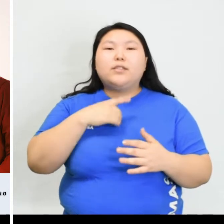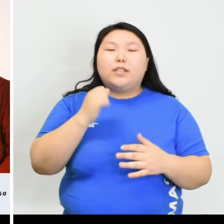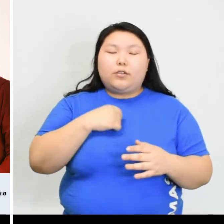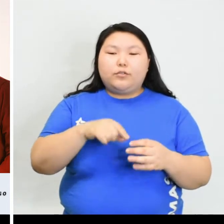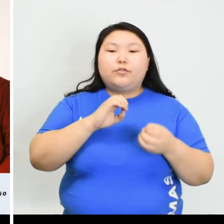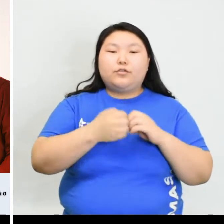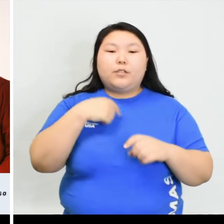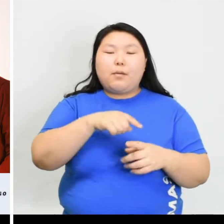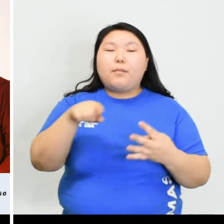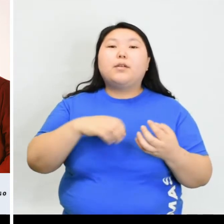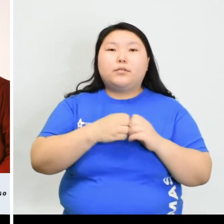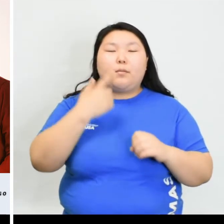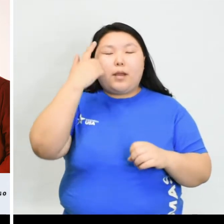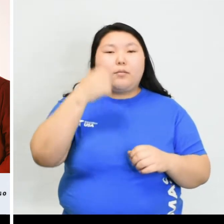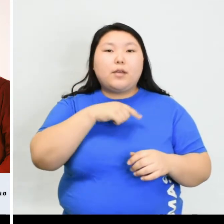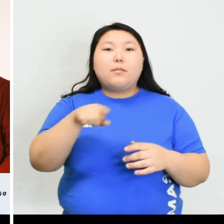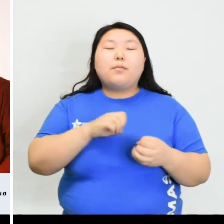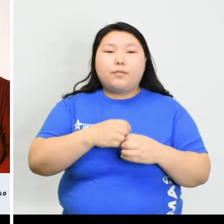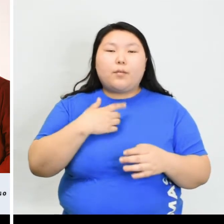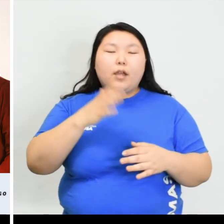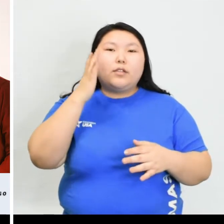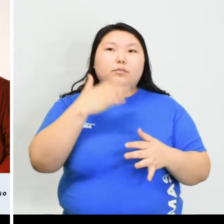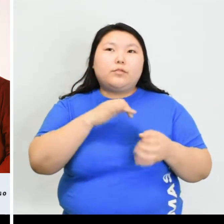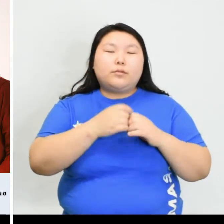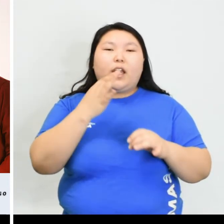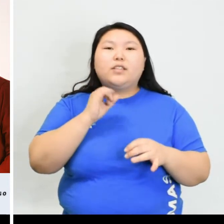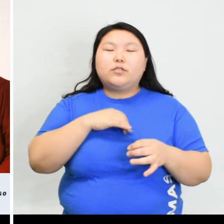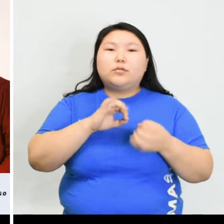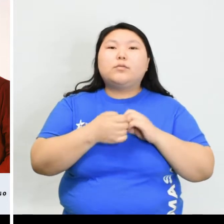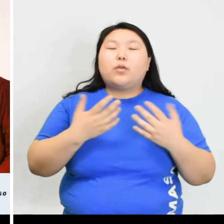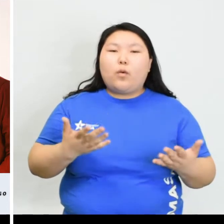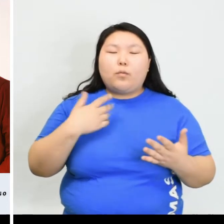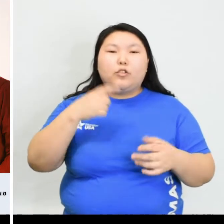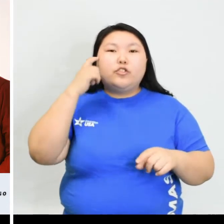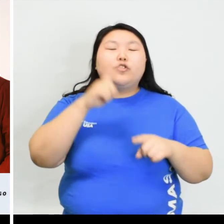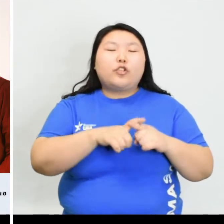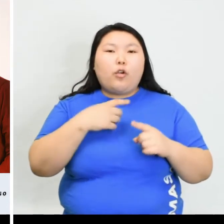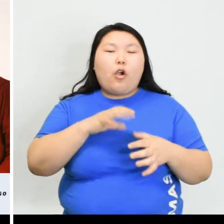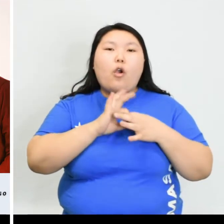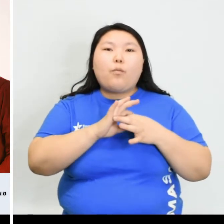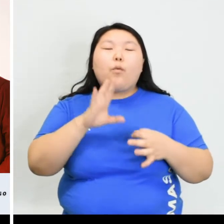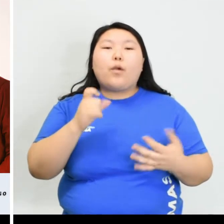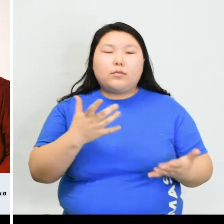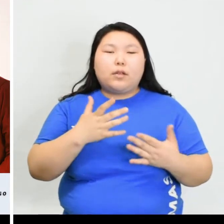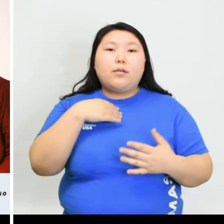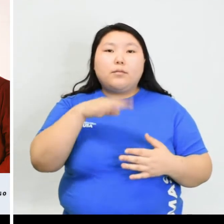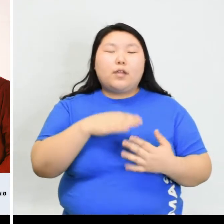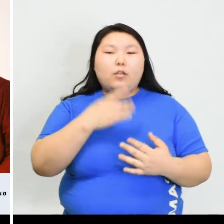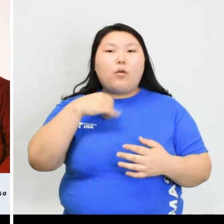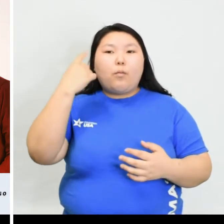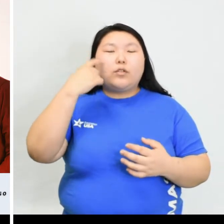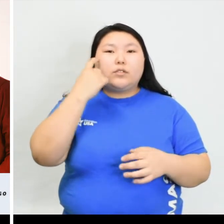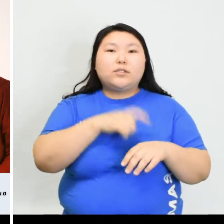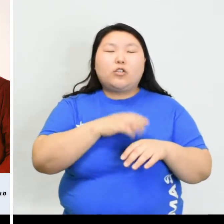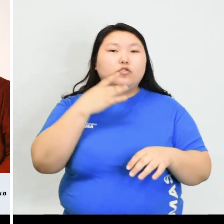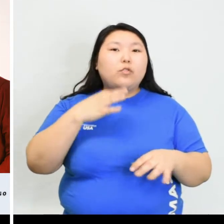За өнөөдөр хийх юм хийчлээ. Маргааш би юм юм. Ер нь ирээдүйн чи яаж миний юутай нөгөө зорилго мөрлөгтэй холбогдох вэ гэж хэлсэн.